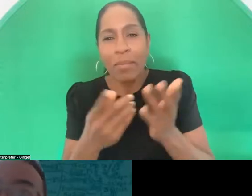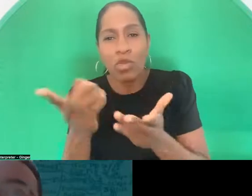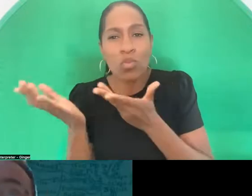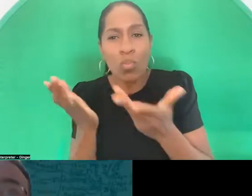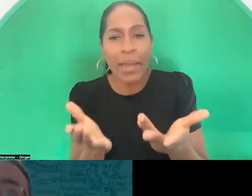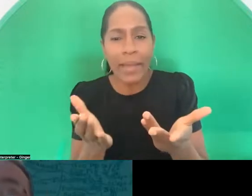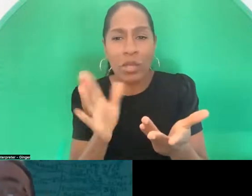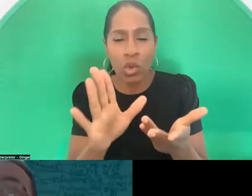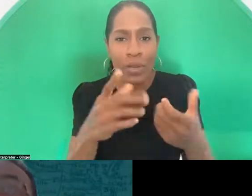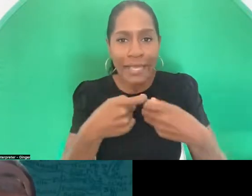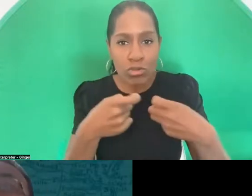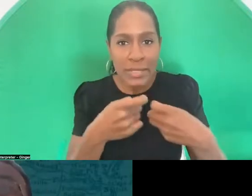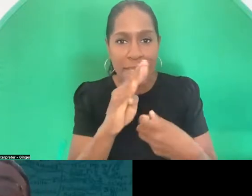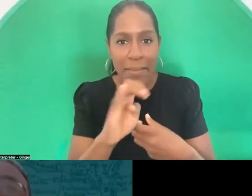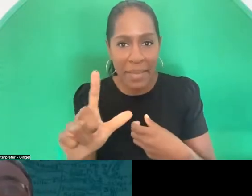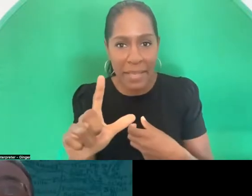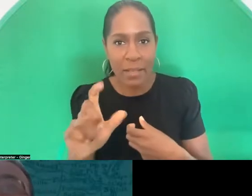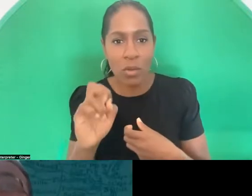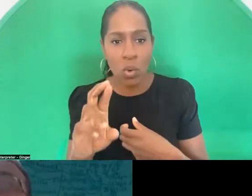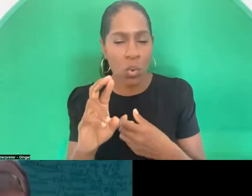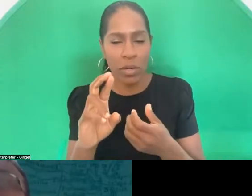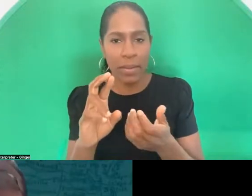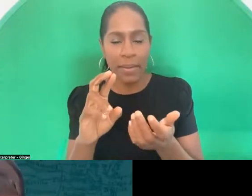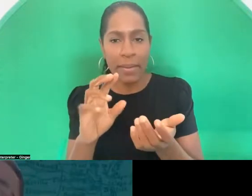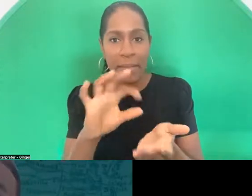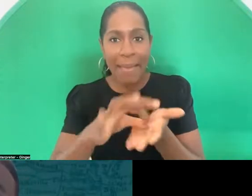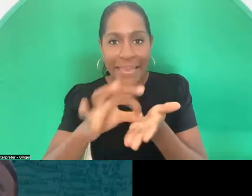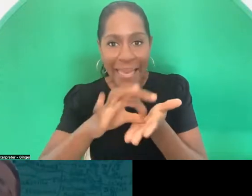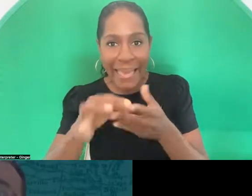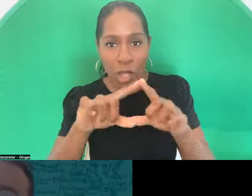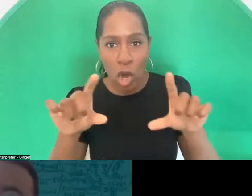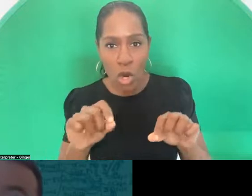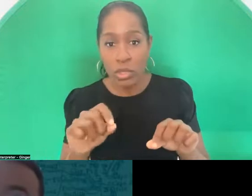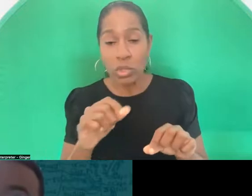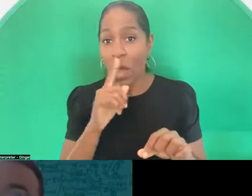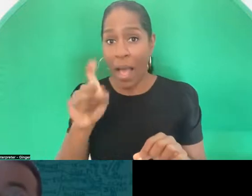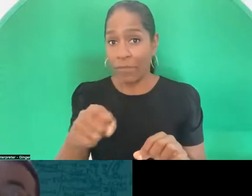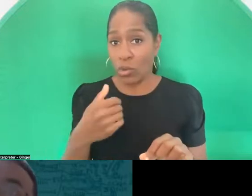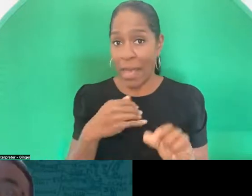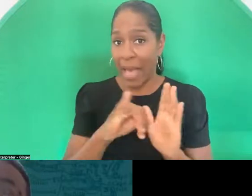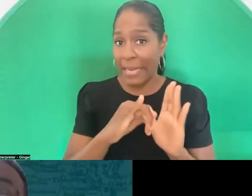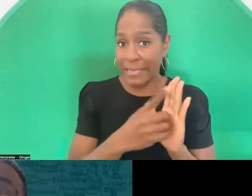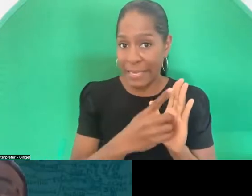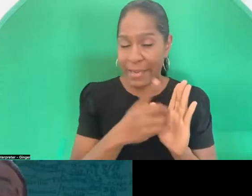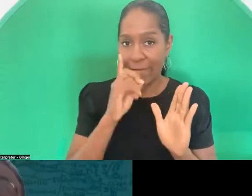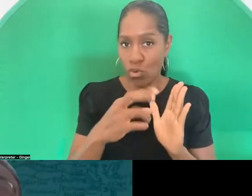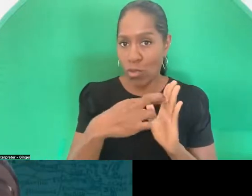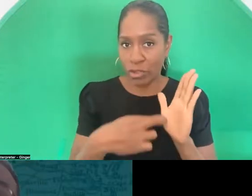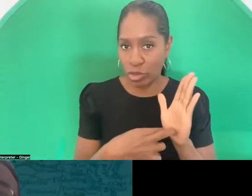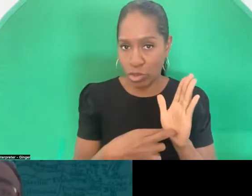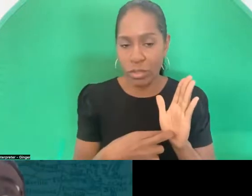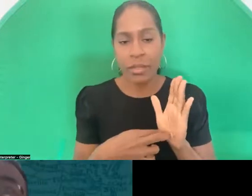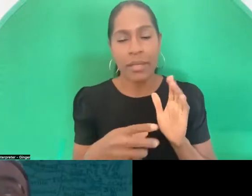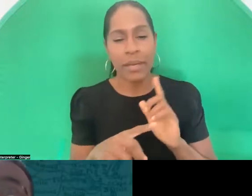Hola que tengas un nombre como una factura de la luz o en tarjeta de Mary Kay con su dirección no hace falta que tenga la identificación real pero